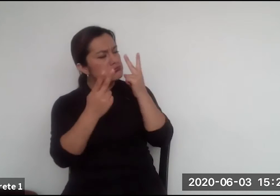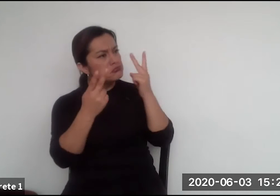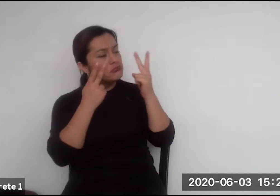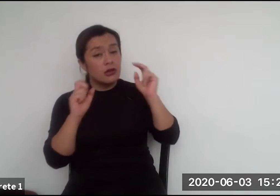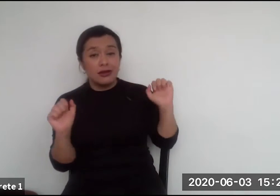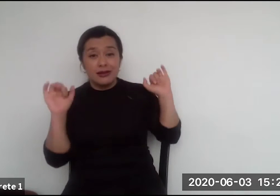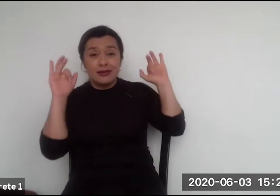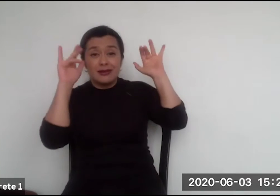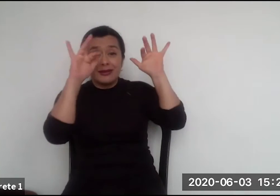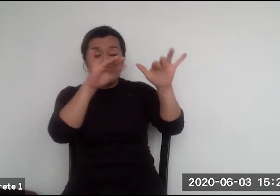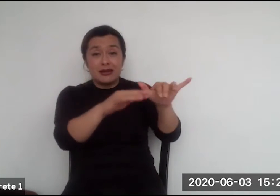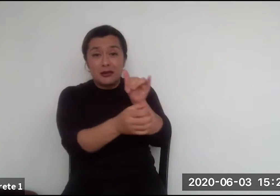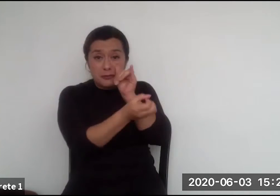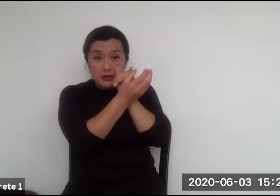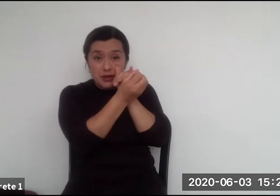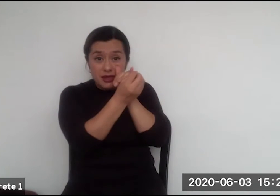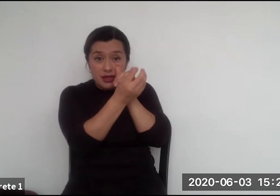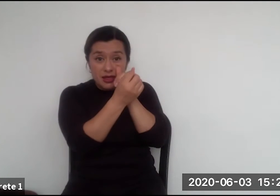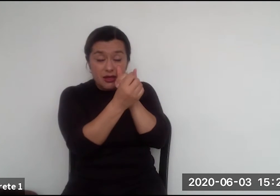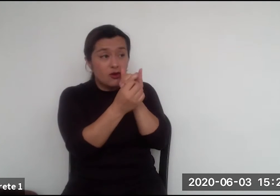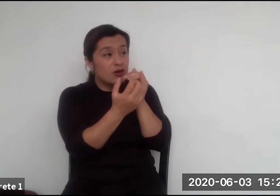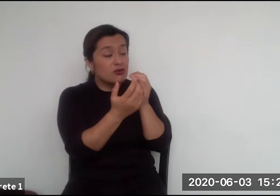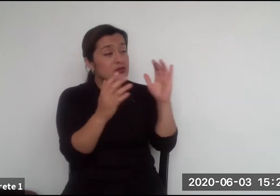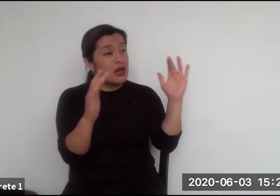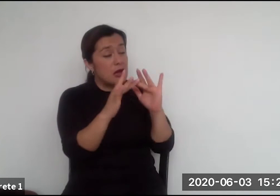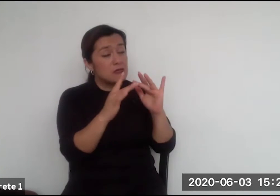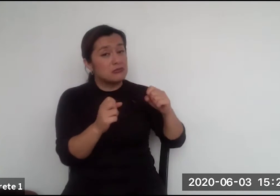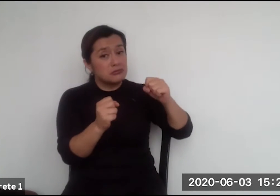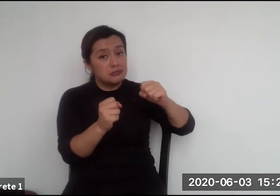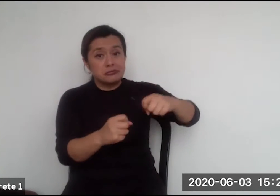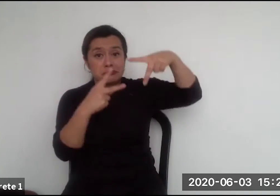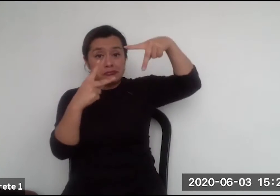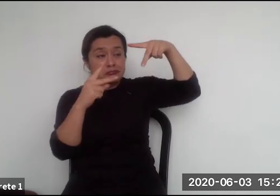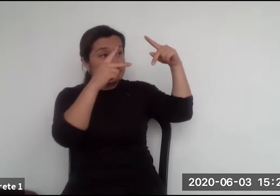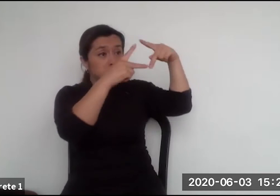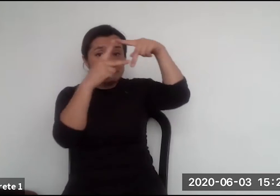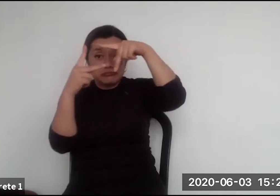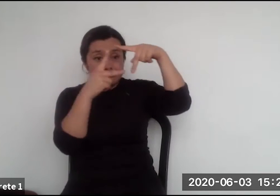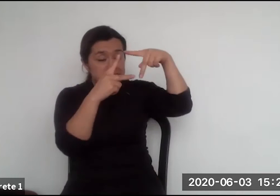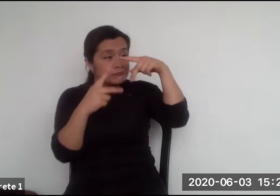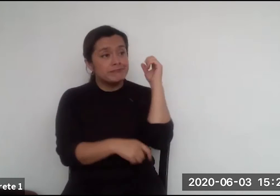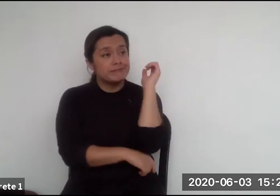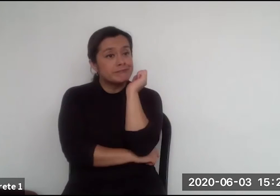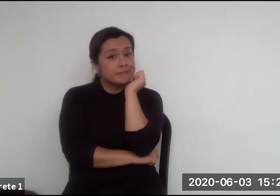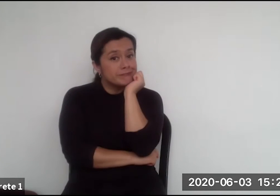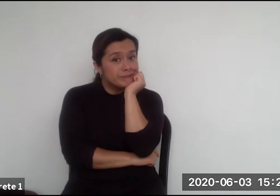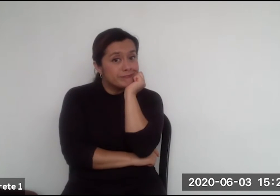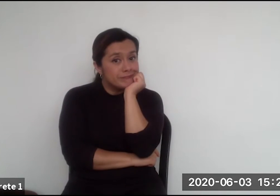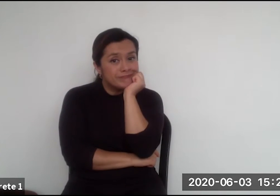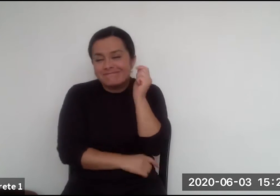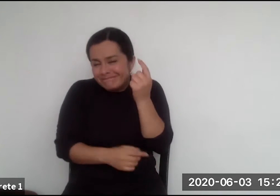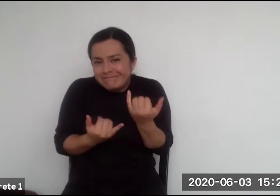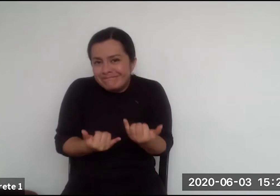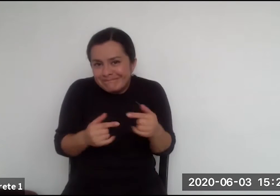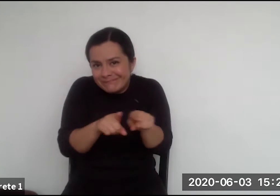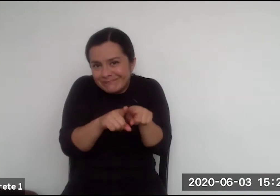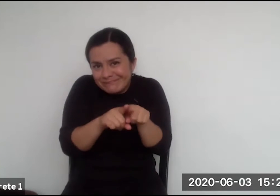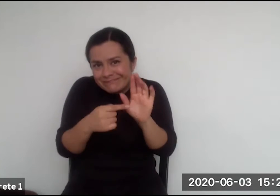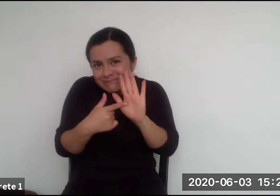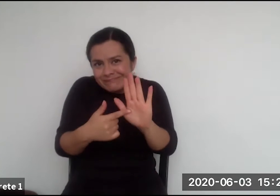en un cuadro de pantalla, ¿cierto? Nosotros en este momento posiblemente seamos el reflejo de esta